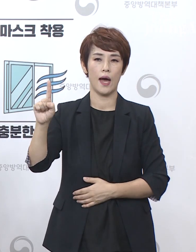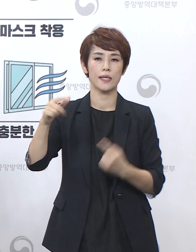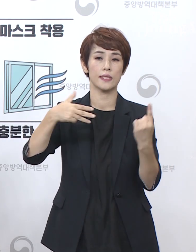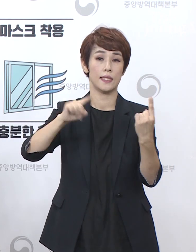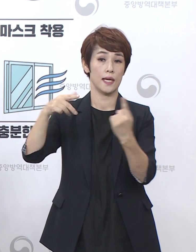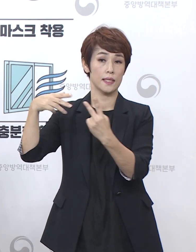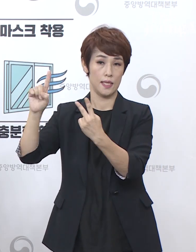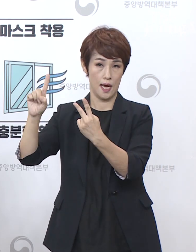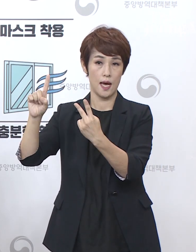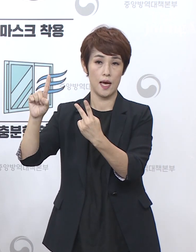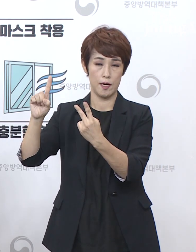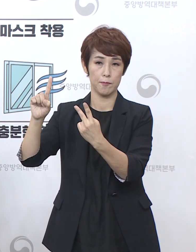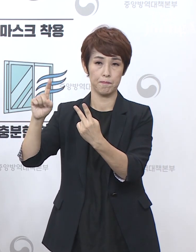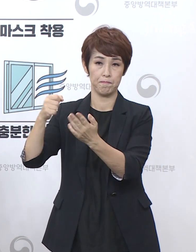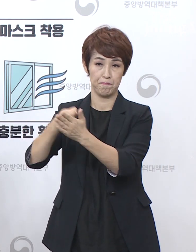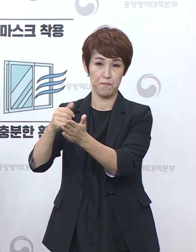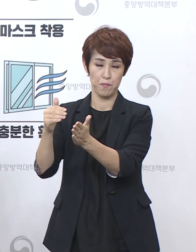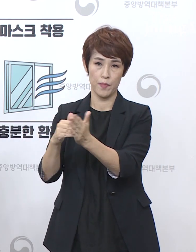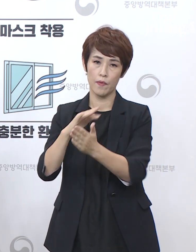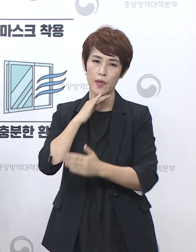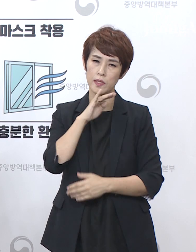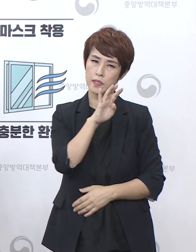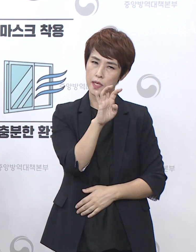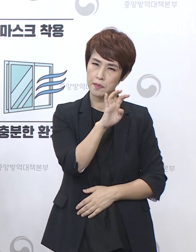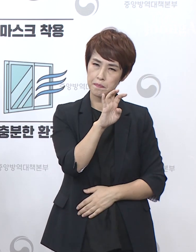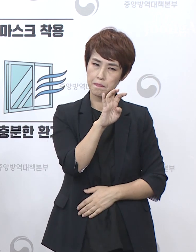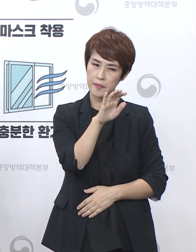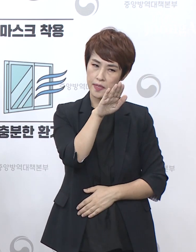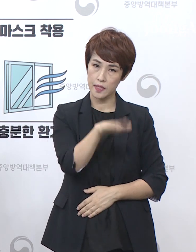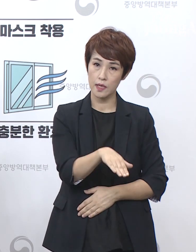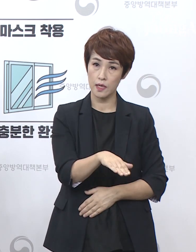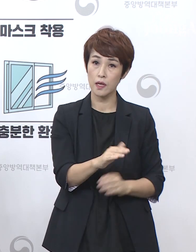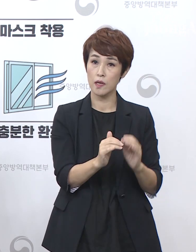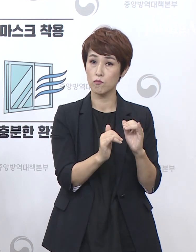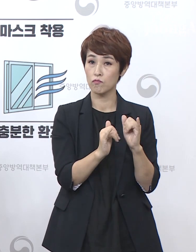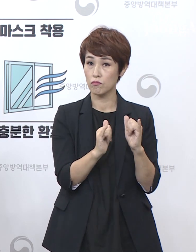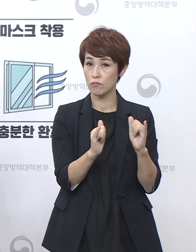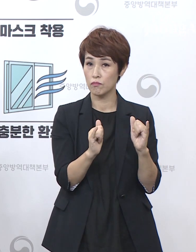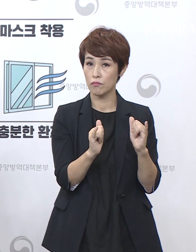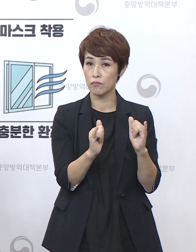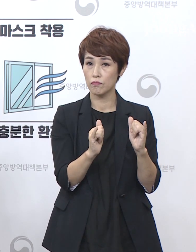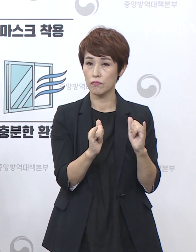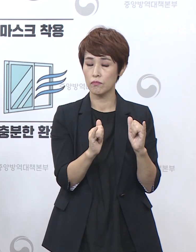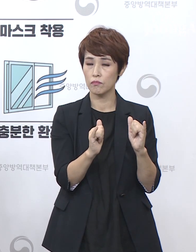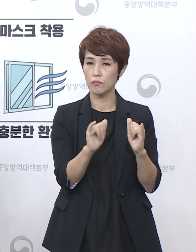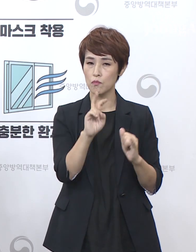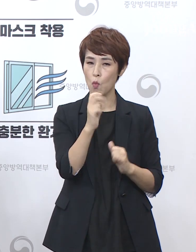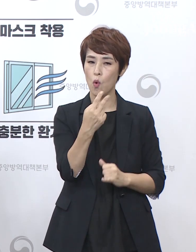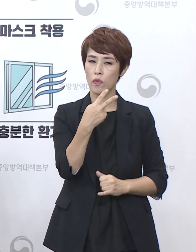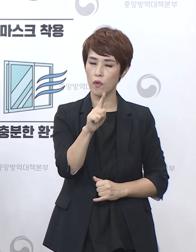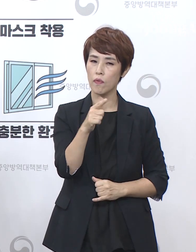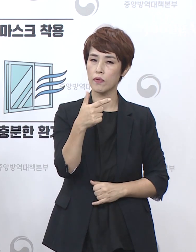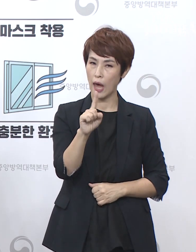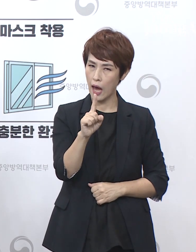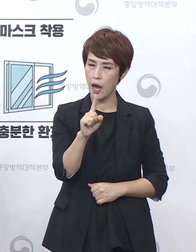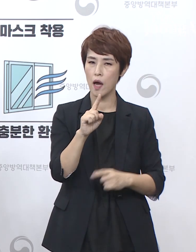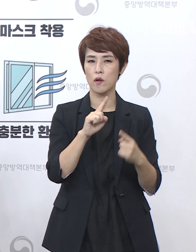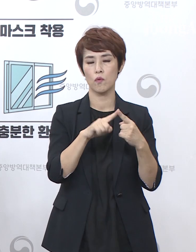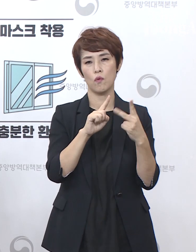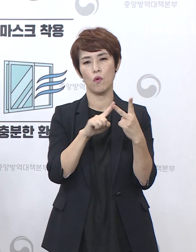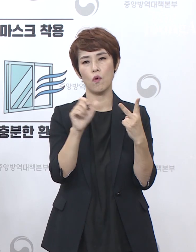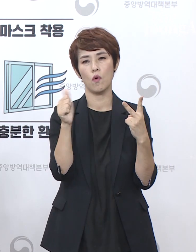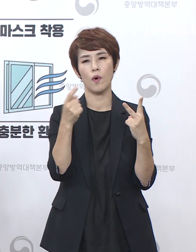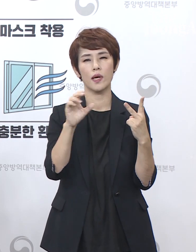백신을 정리하고 있고 아마 40세 이하 연령층에서는 모더나 또는 화이자 접종이고